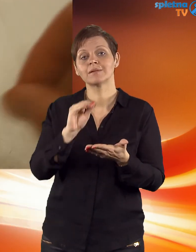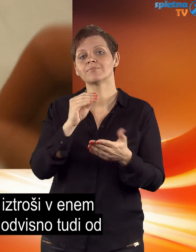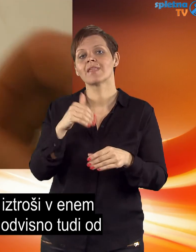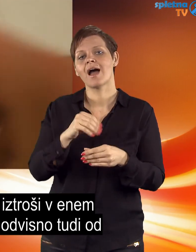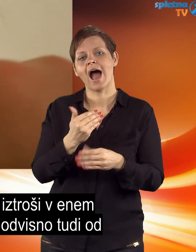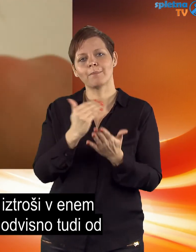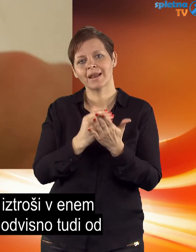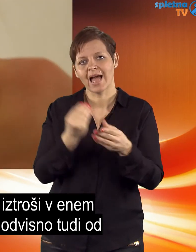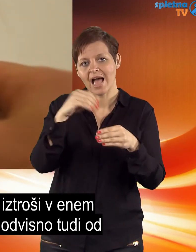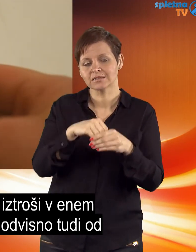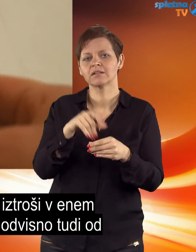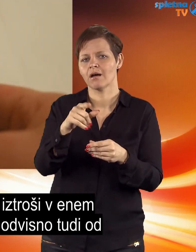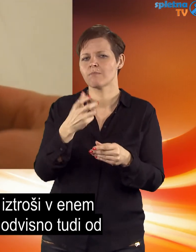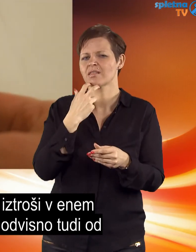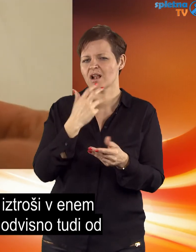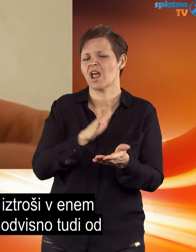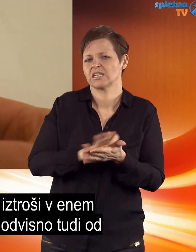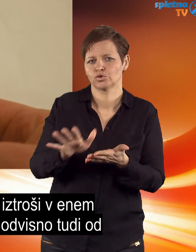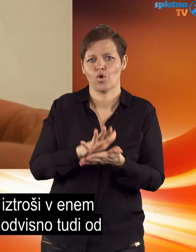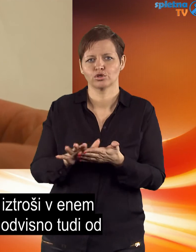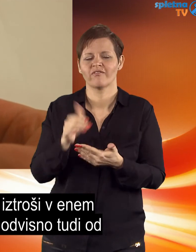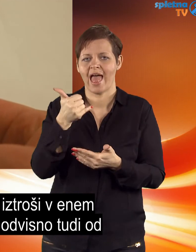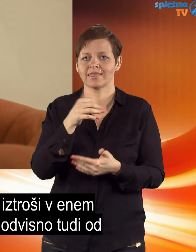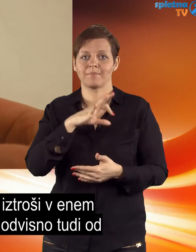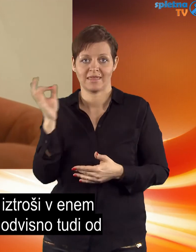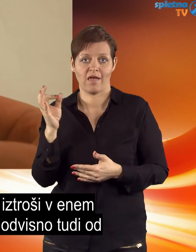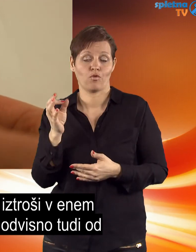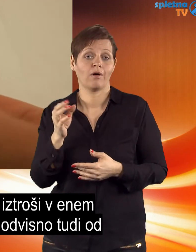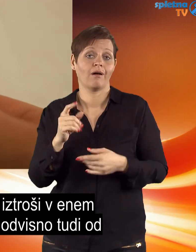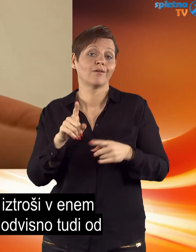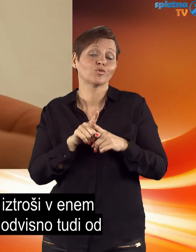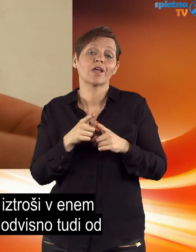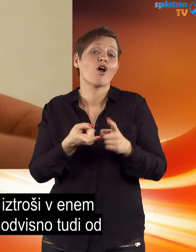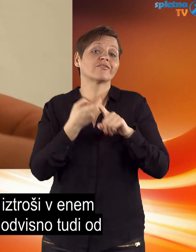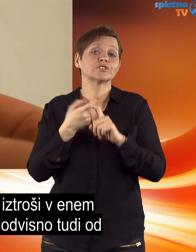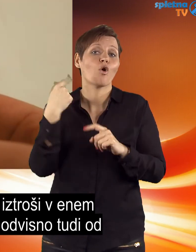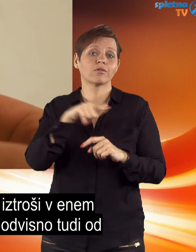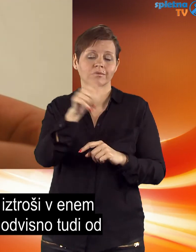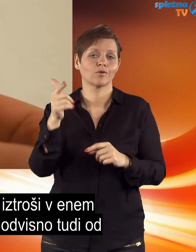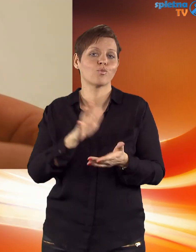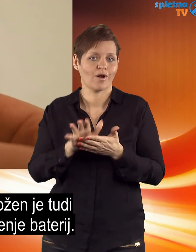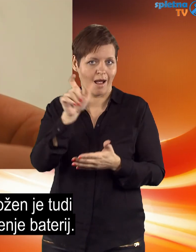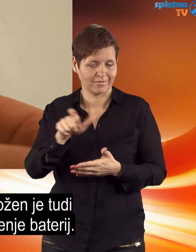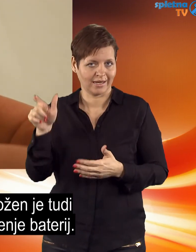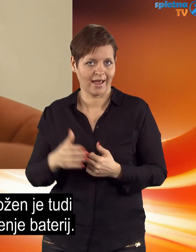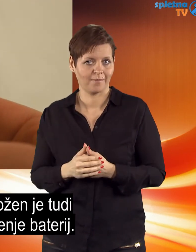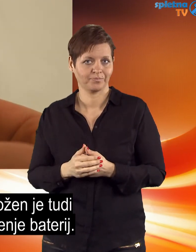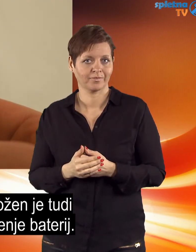baterija izprazne v enem dnevu, slednje pa je odvisno tudi od uporabnika. Priložen je tudi adapter za